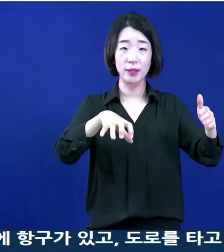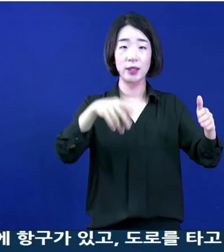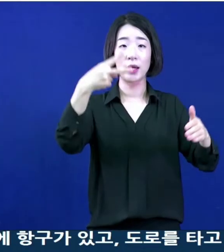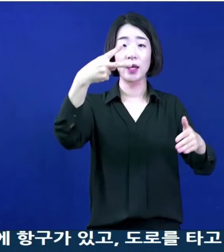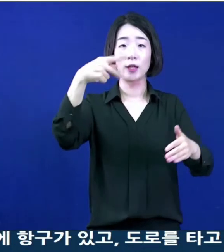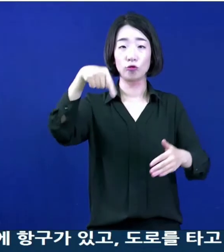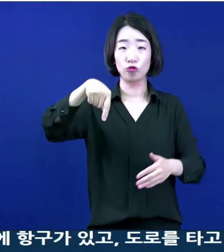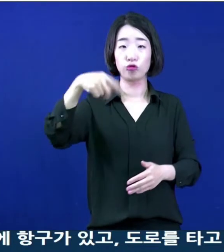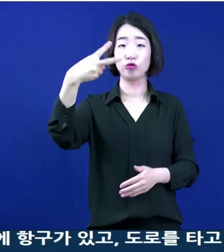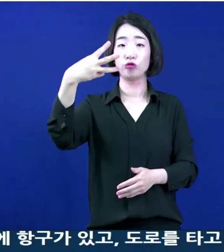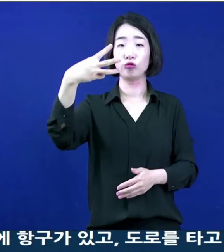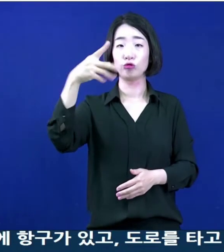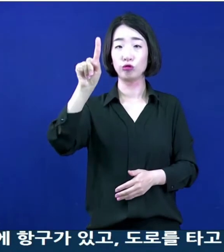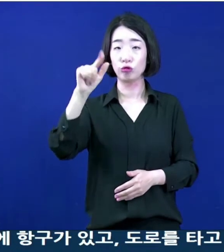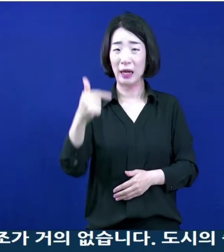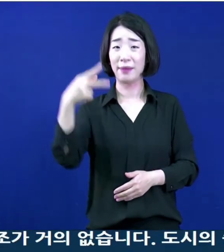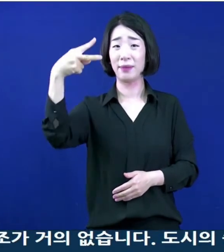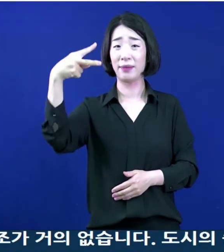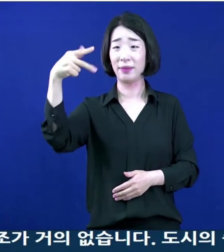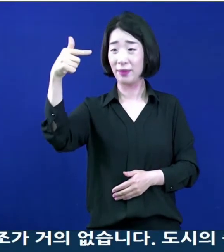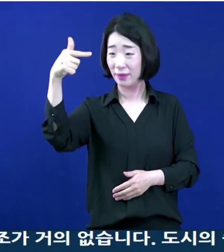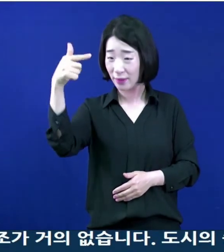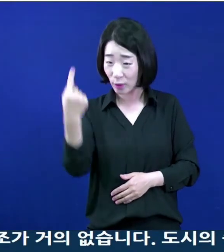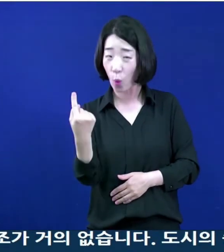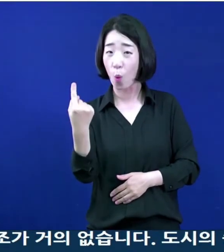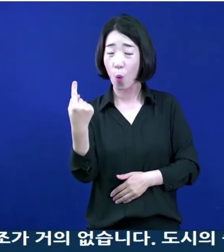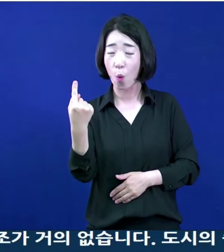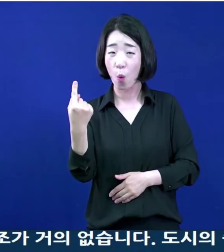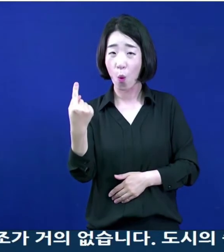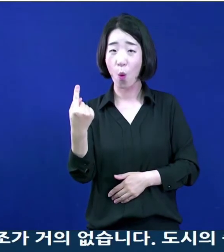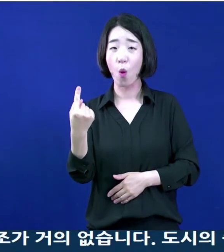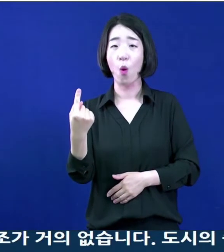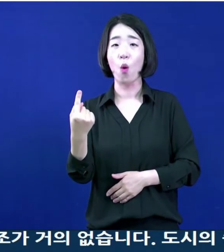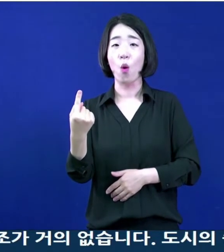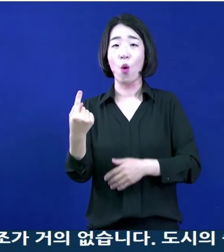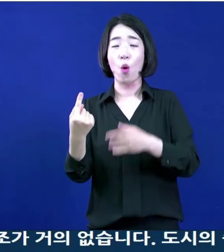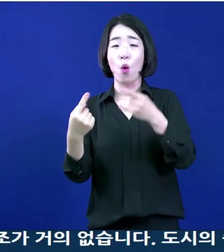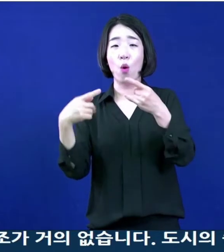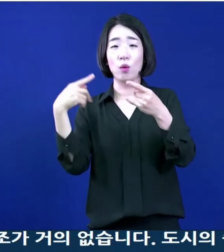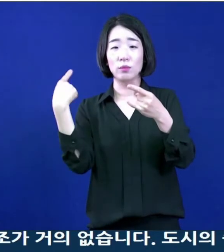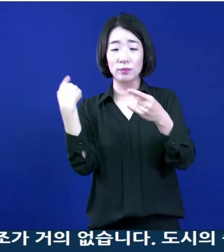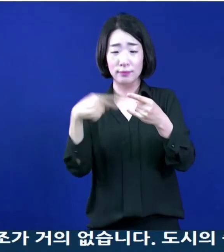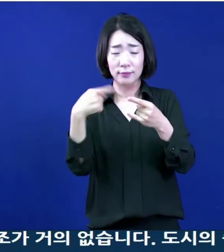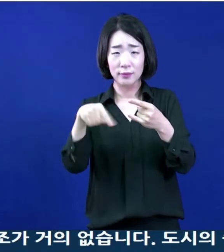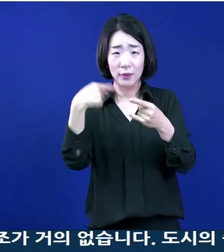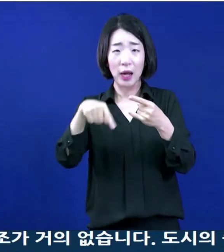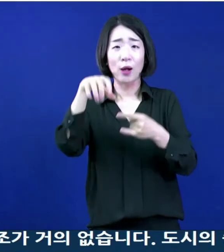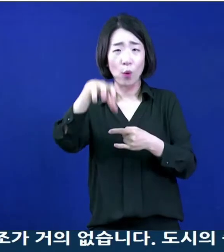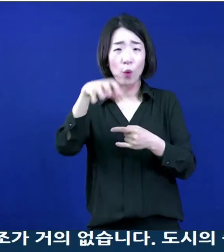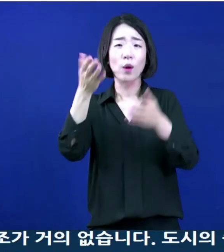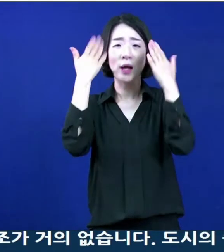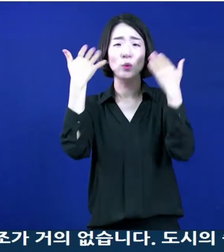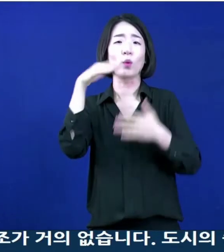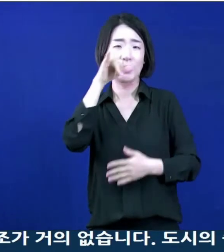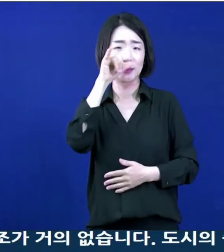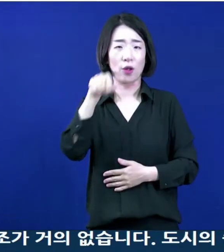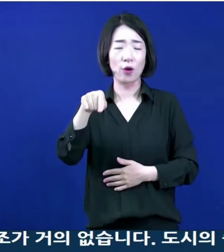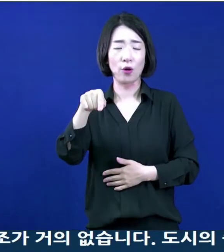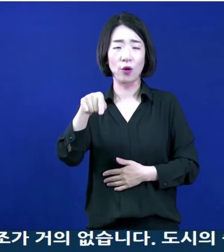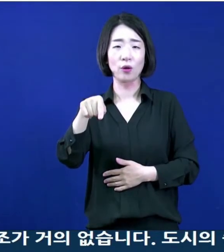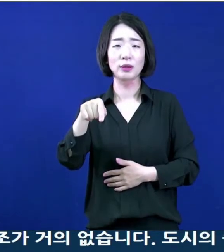겁니다. 천국 가서 확인하세요. 한 목사가 맞았는지 틀렸는지 꼭 하시기를 바랍니다. 반드시